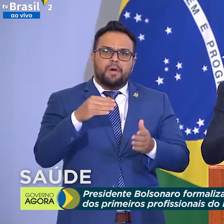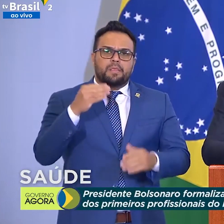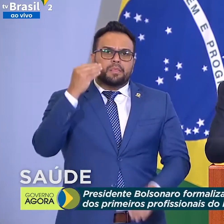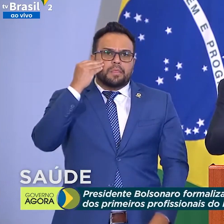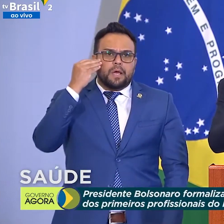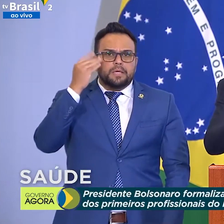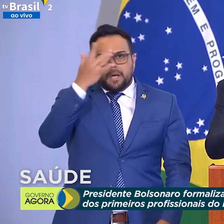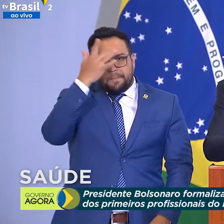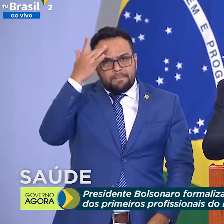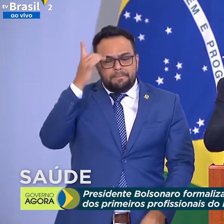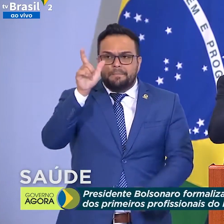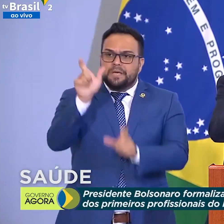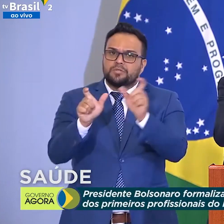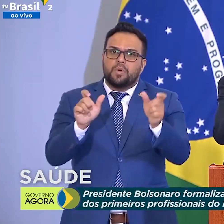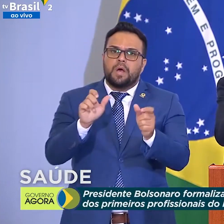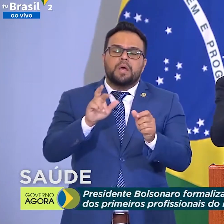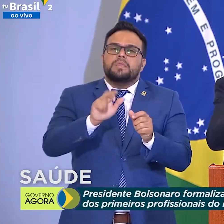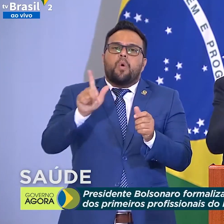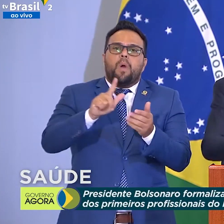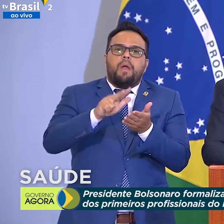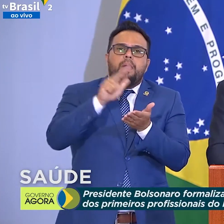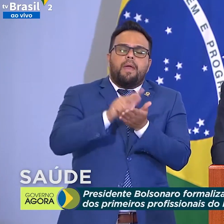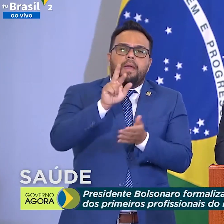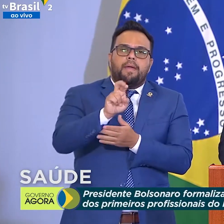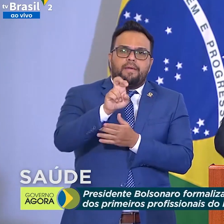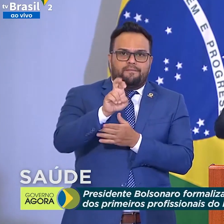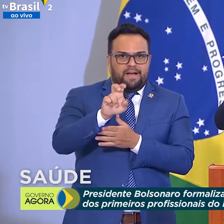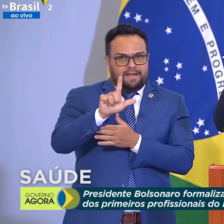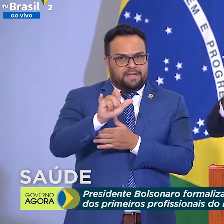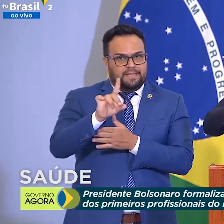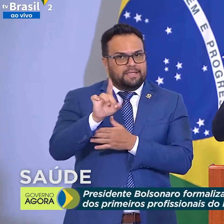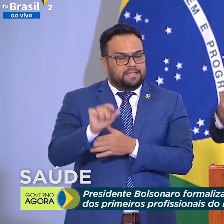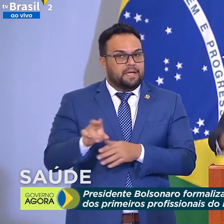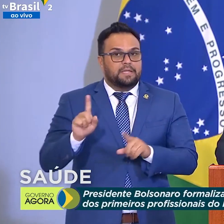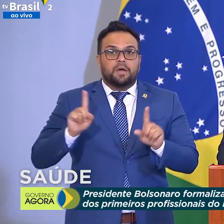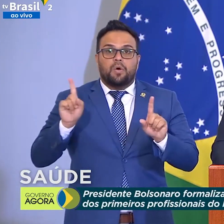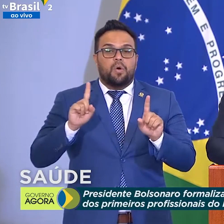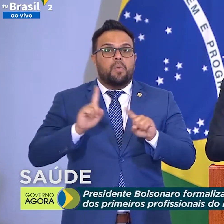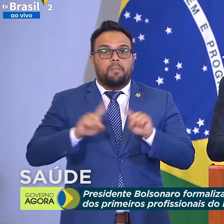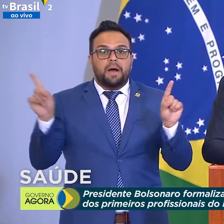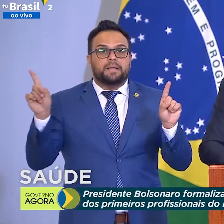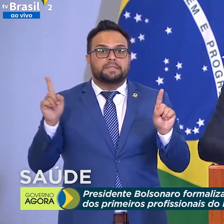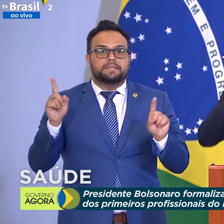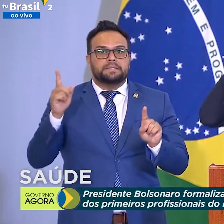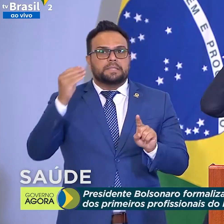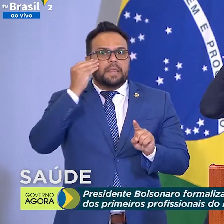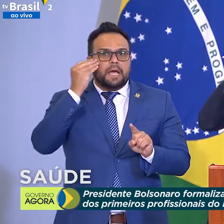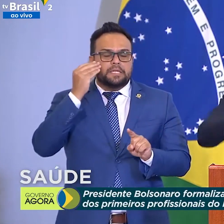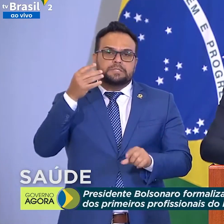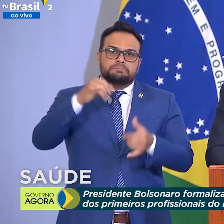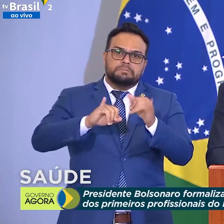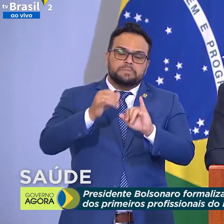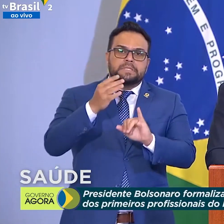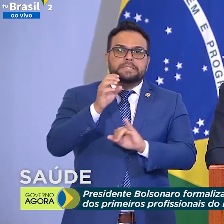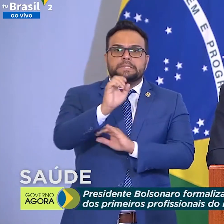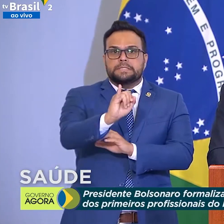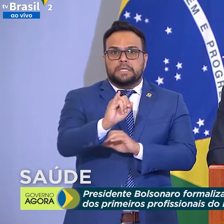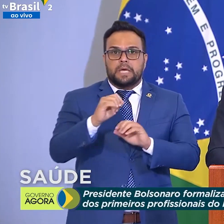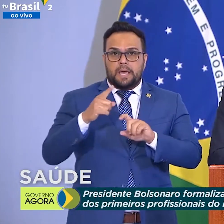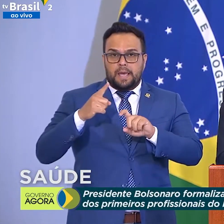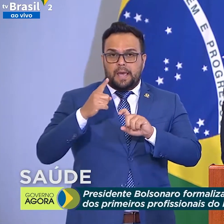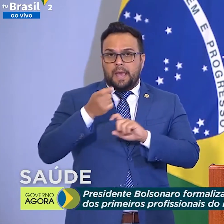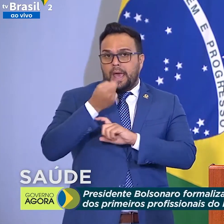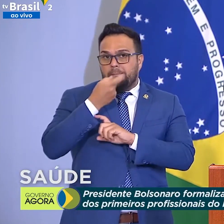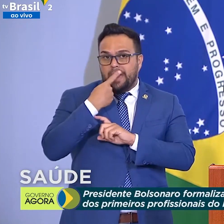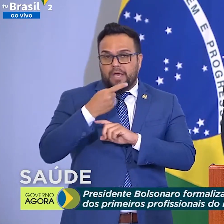na pessoa, não é um revalida, não. Um mínimo, fazer um teste simples, para saber, por exemplo, se bezetacil é endovenosa,